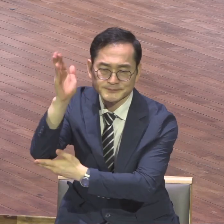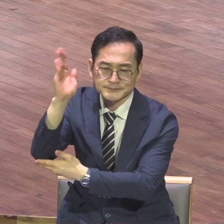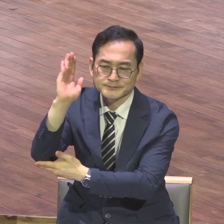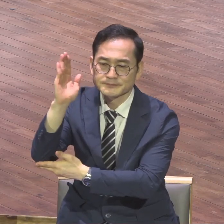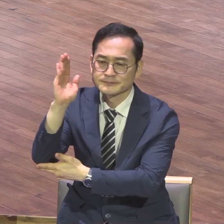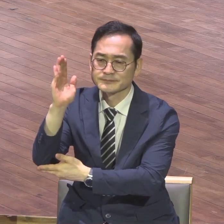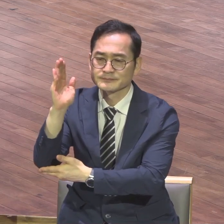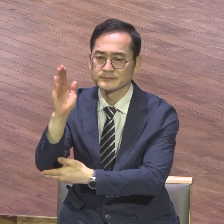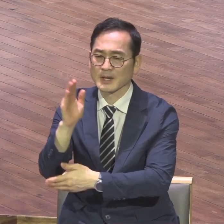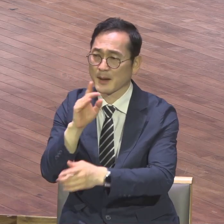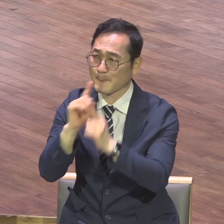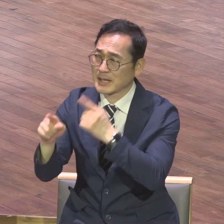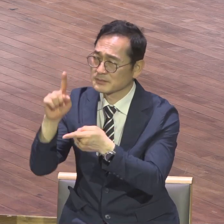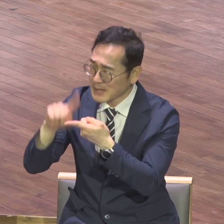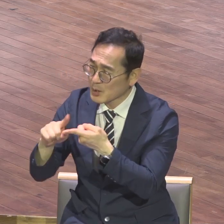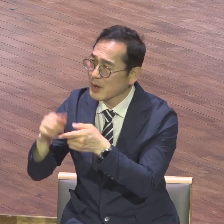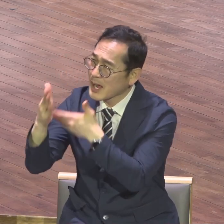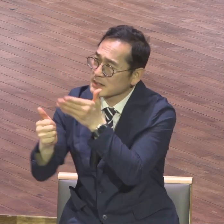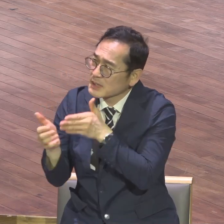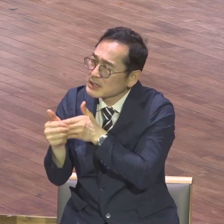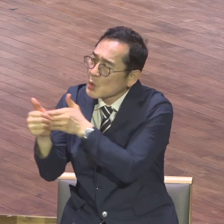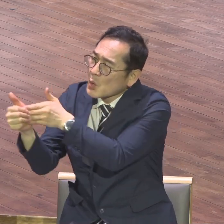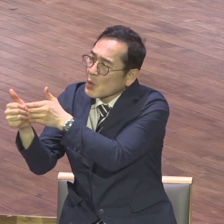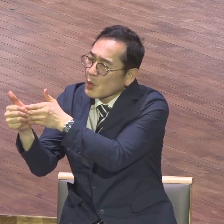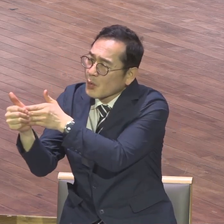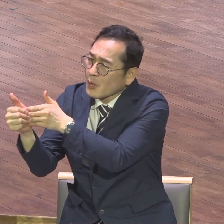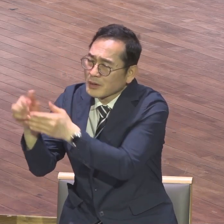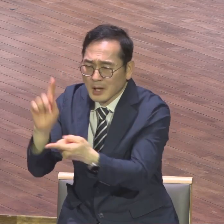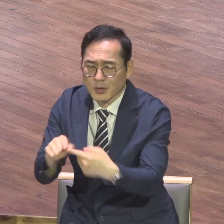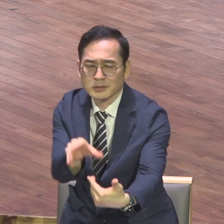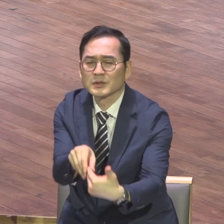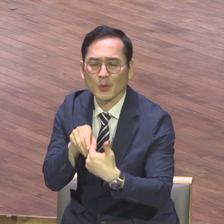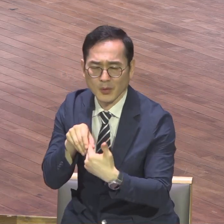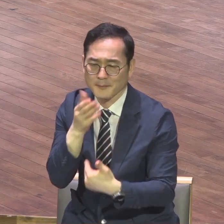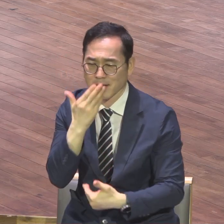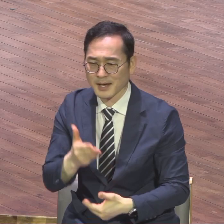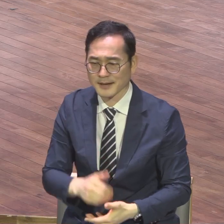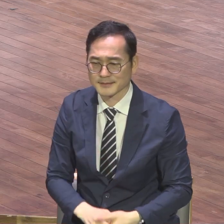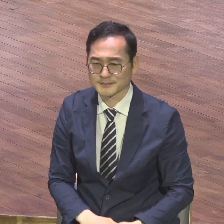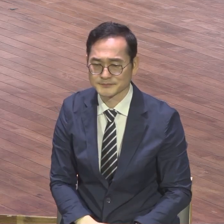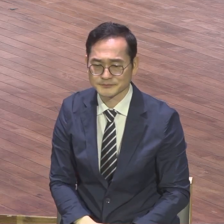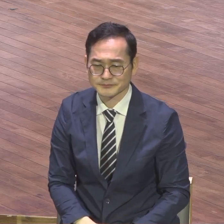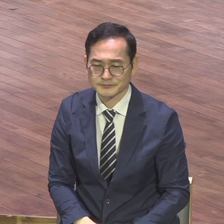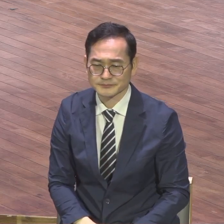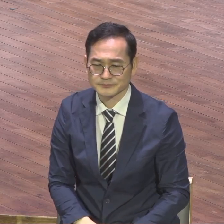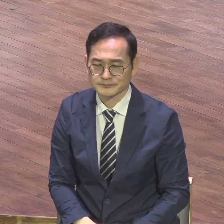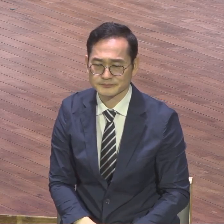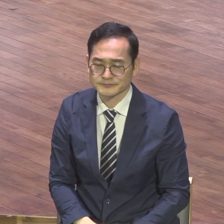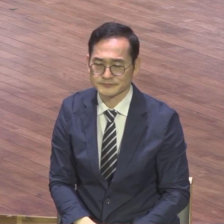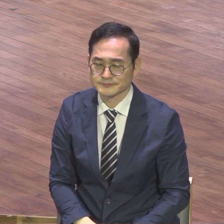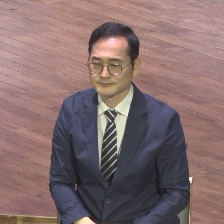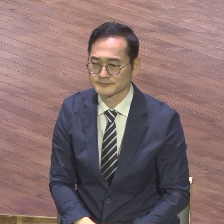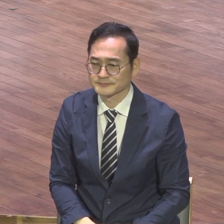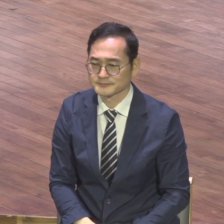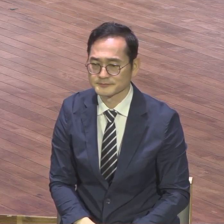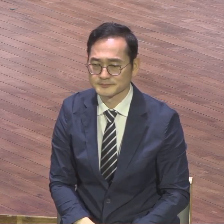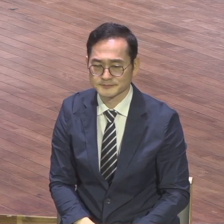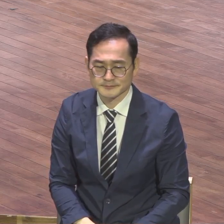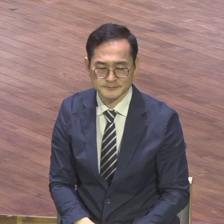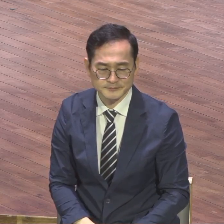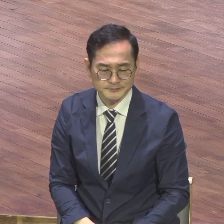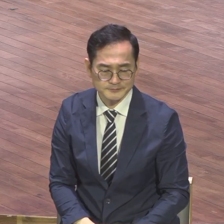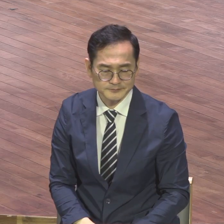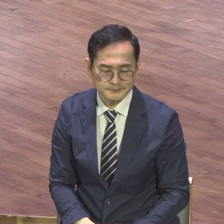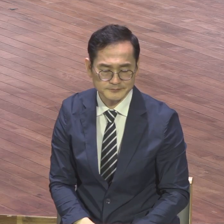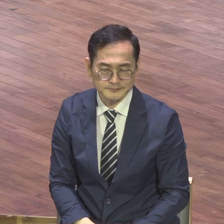하나님 말씀대로 인도받기 때문에 이를 지혜롭게 처리하게 되고 결과적으로 모두를 모여 살리는